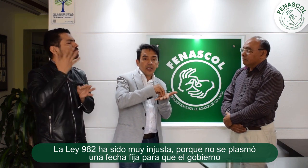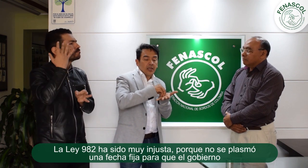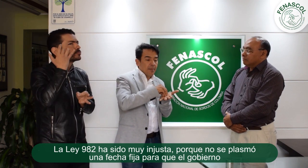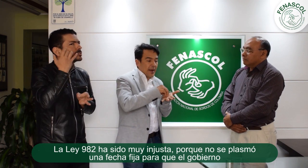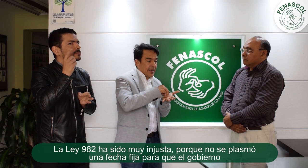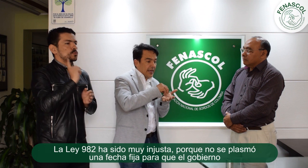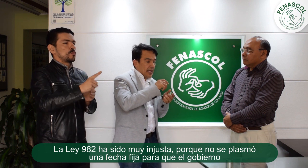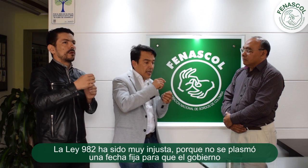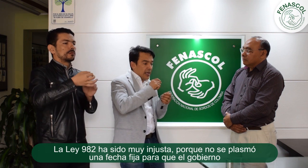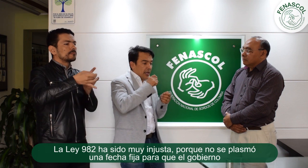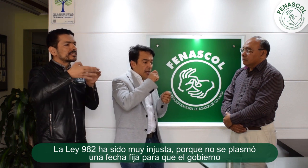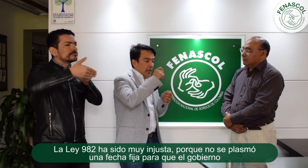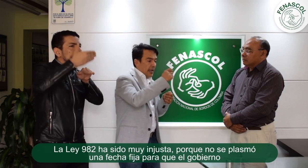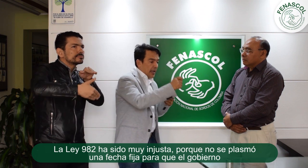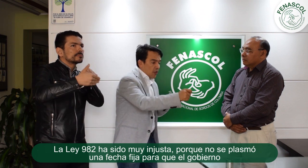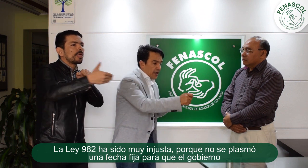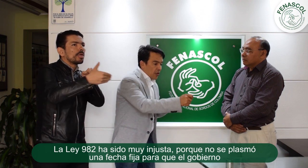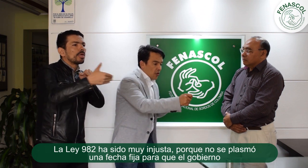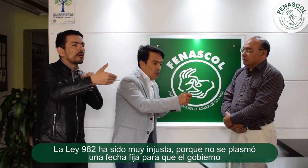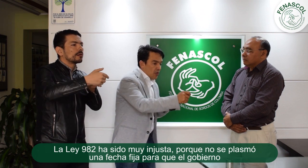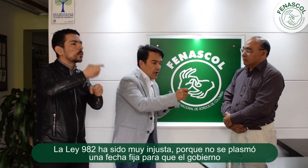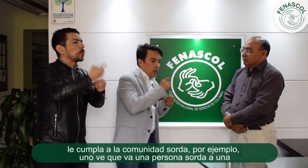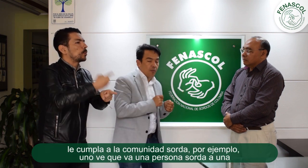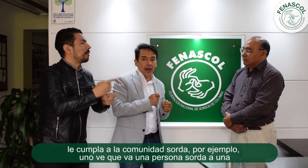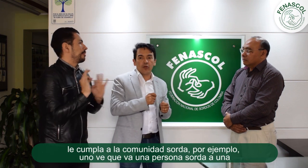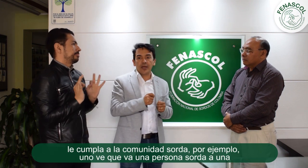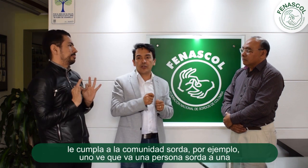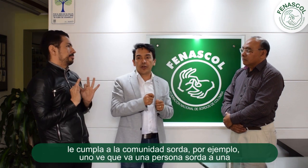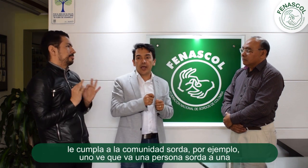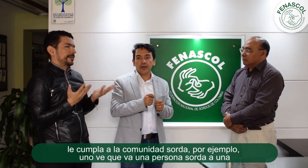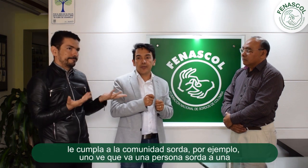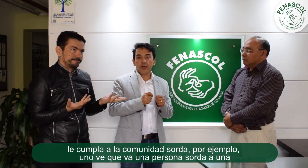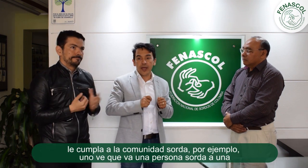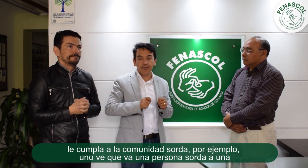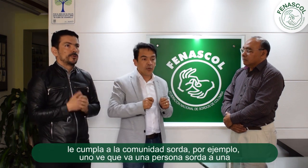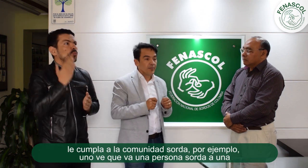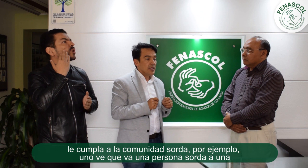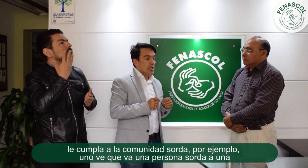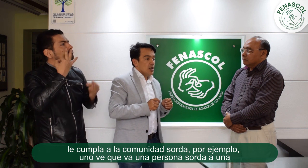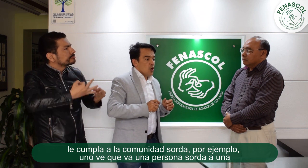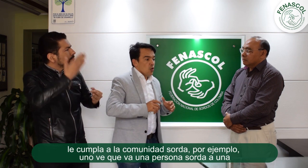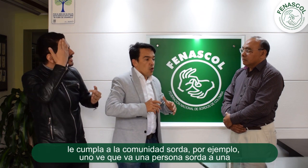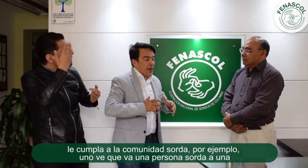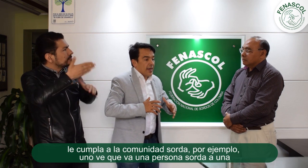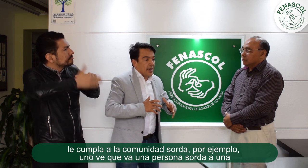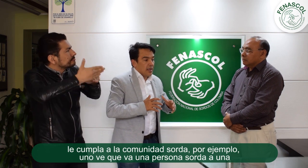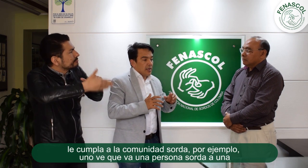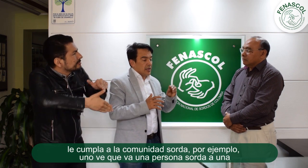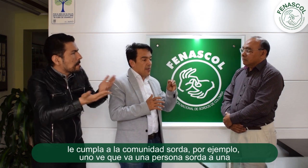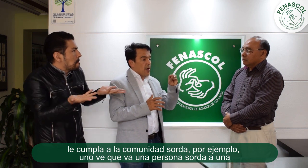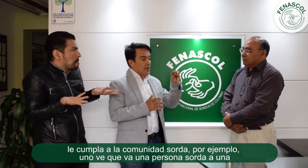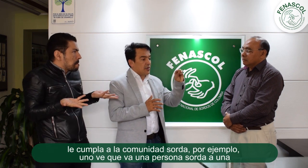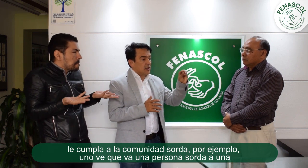para que el gobierno le cumpla la comunidad sorda. Por ejemplo, uno ve